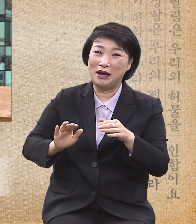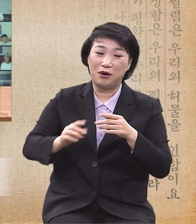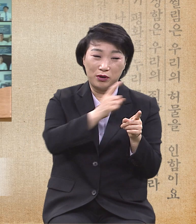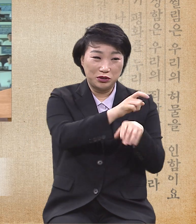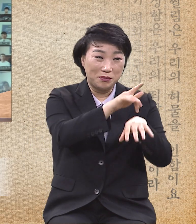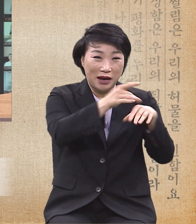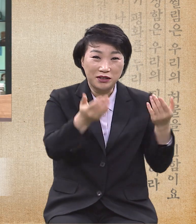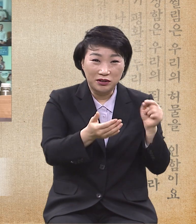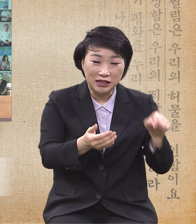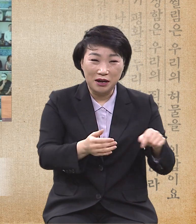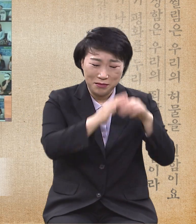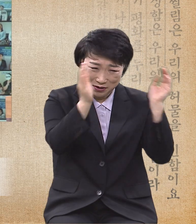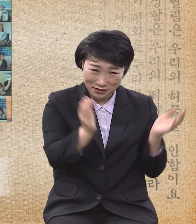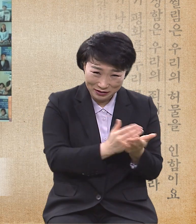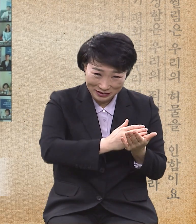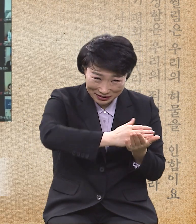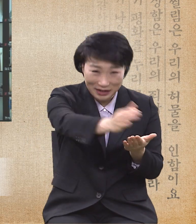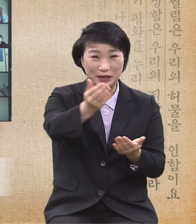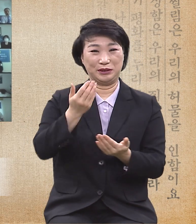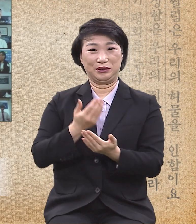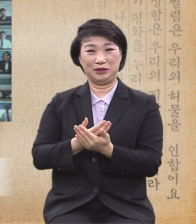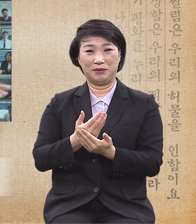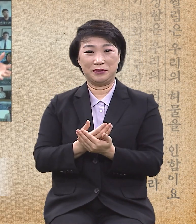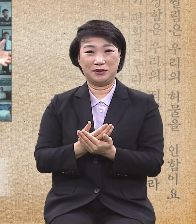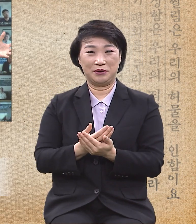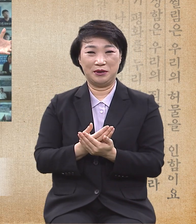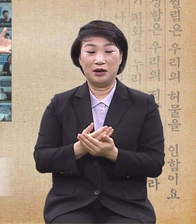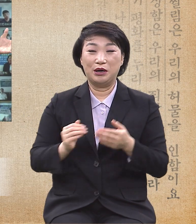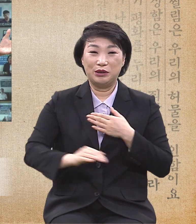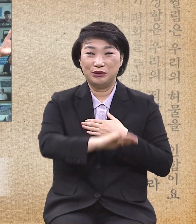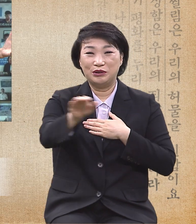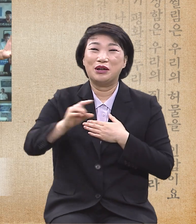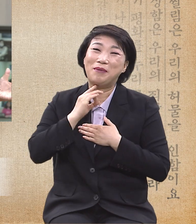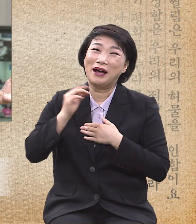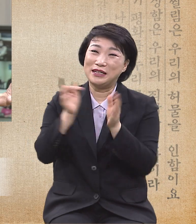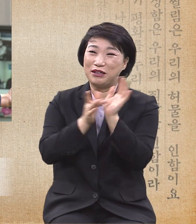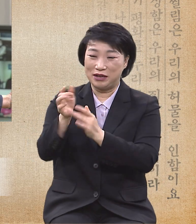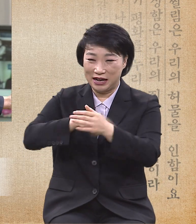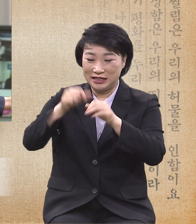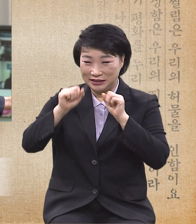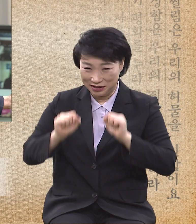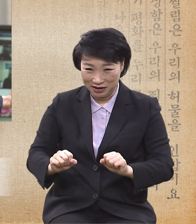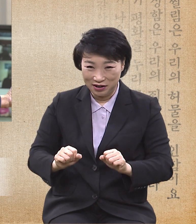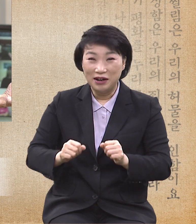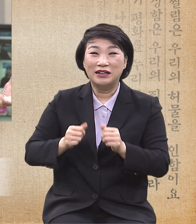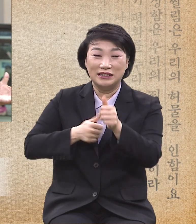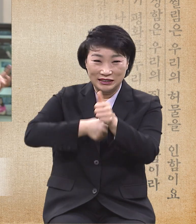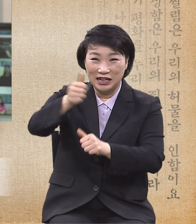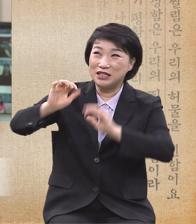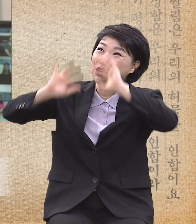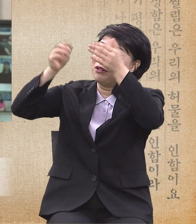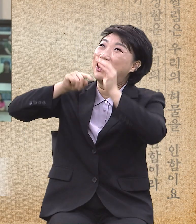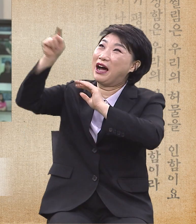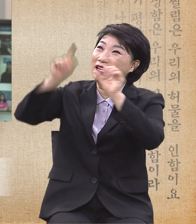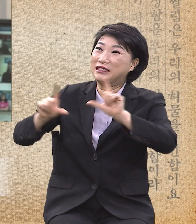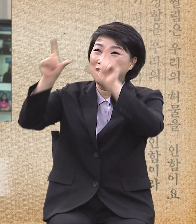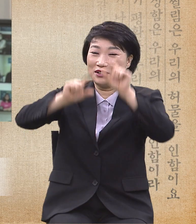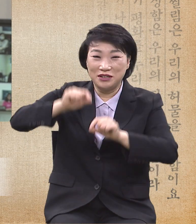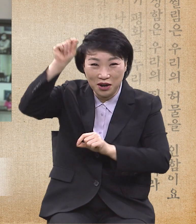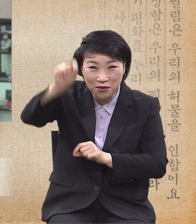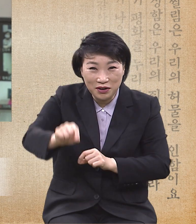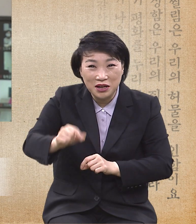마귀 사단 귀신은 쫓겨나게 도와주시옵시고 우리만 예수 안에서 승리해서 천국에서 영원히 함께 사는